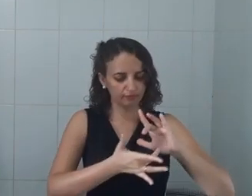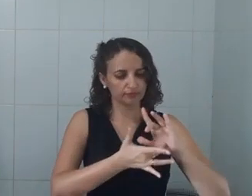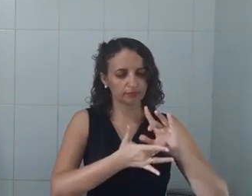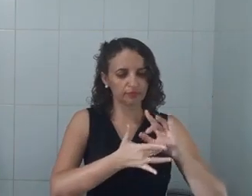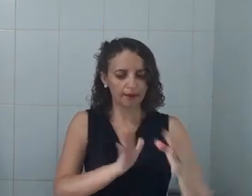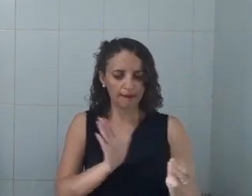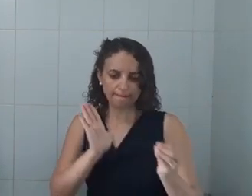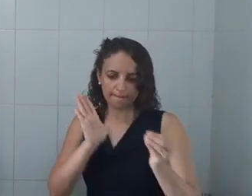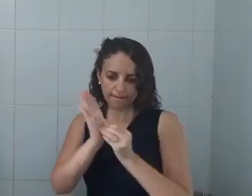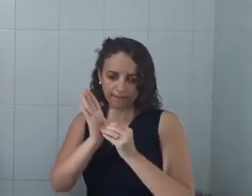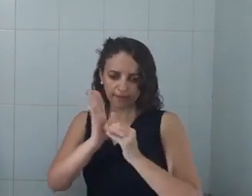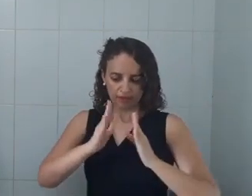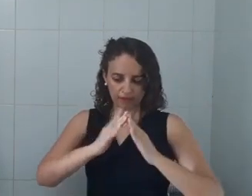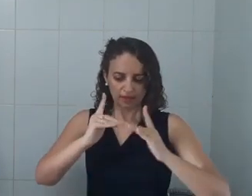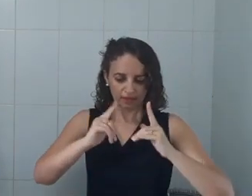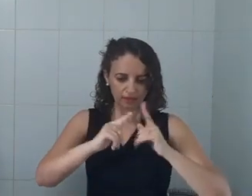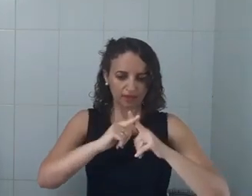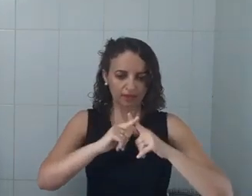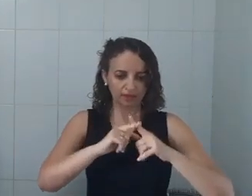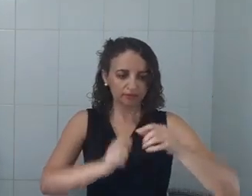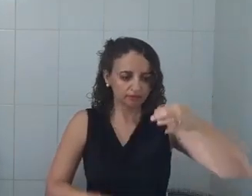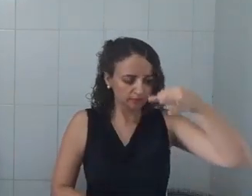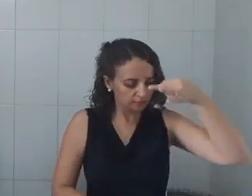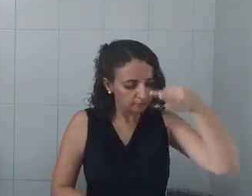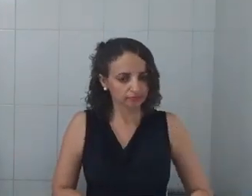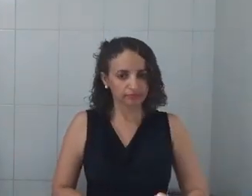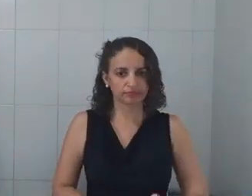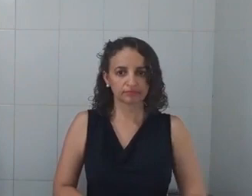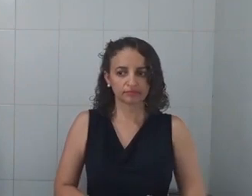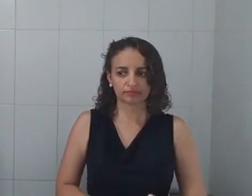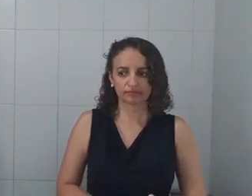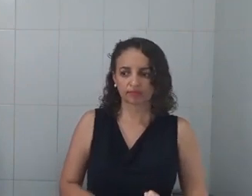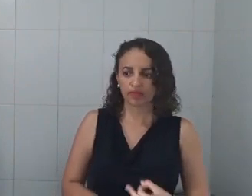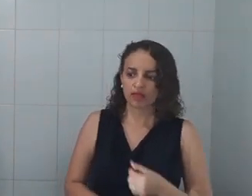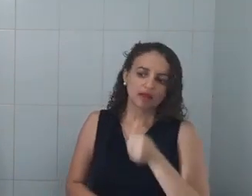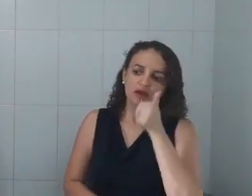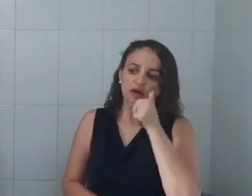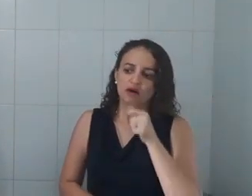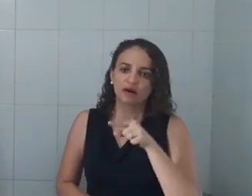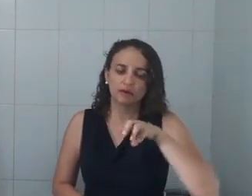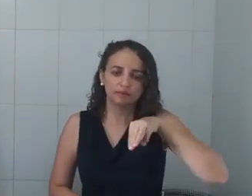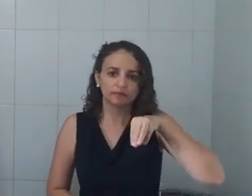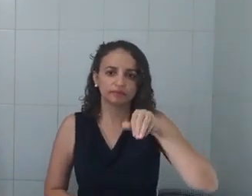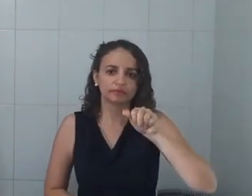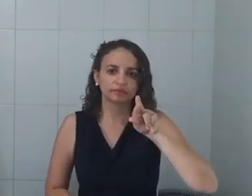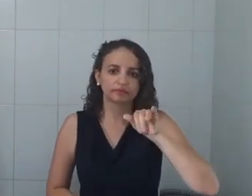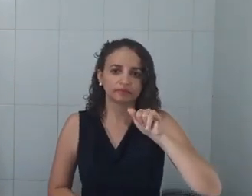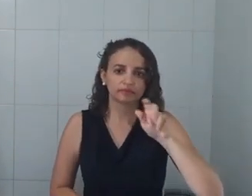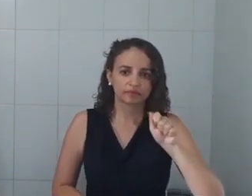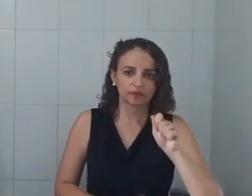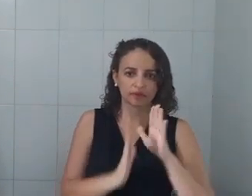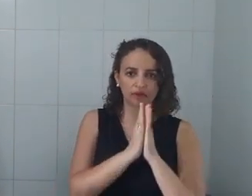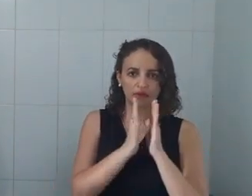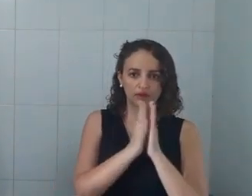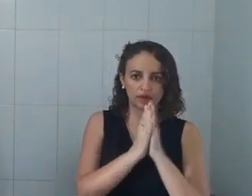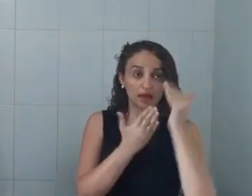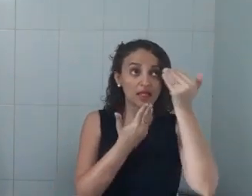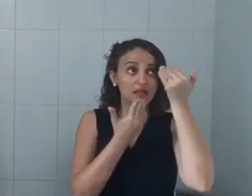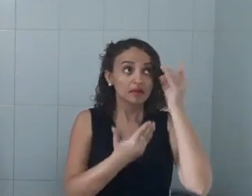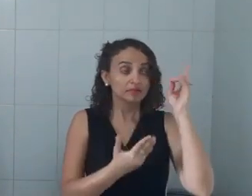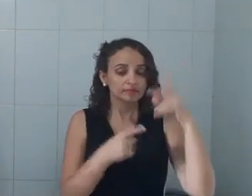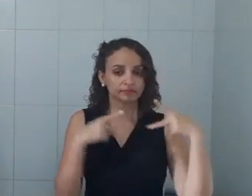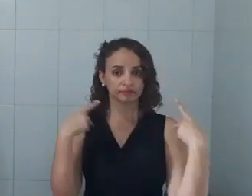uma igreja ideal. Vamos orar? Pedir que a irmã Maria, sentada aí mesmo, fizesse uma oração agradecendo a Deus por esta